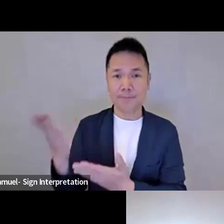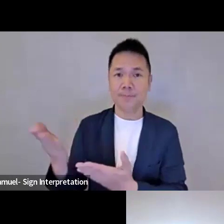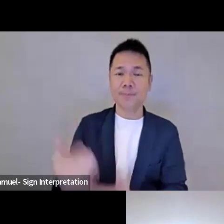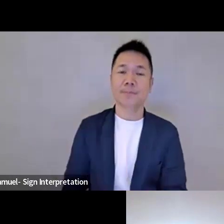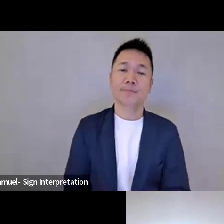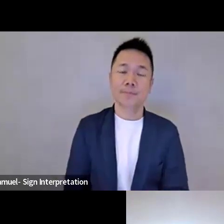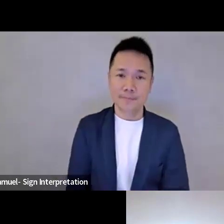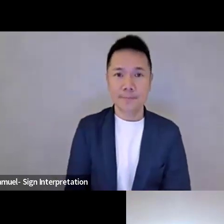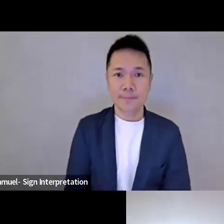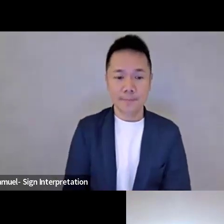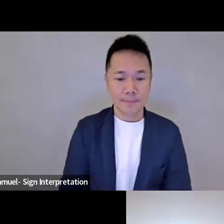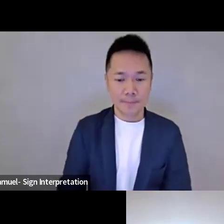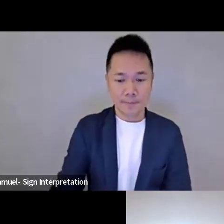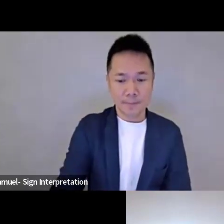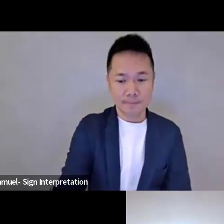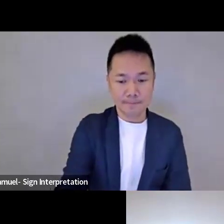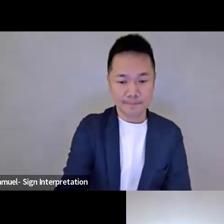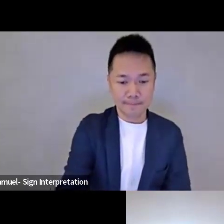好，下位。